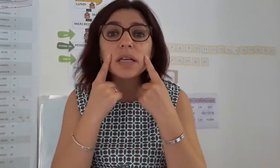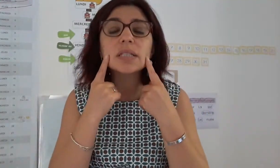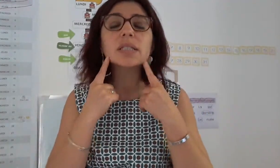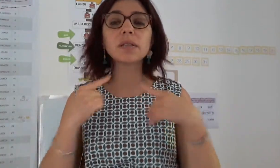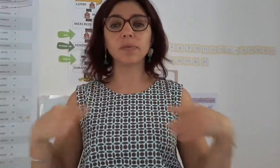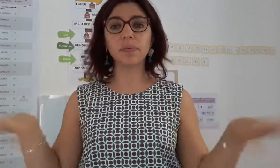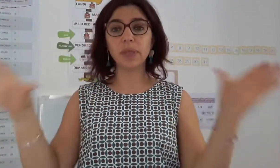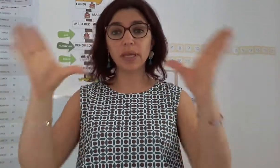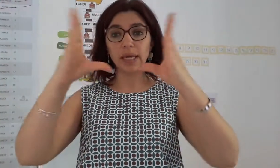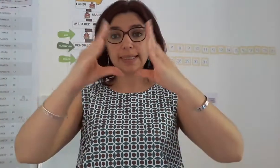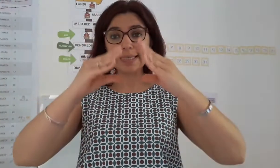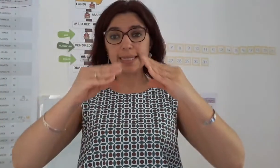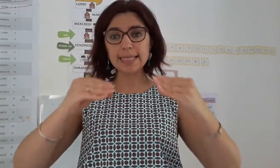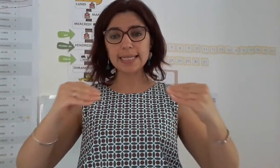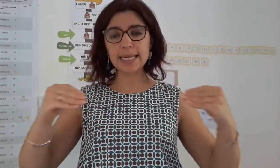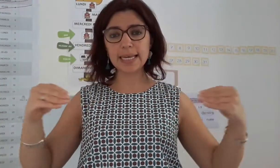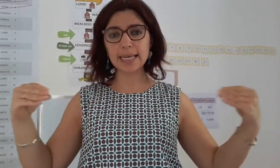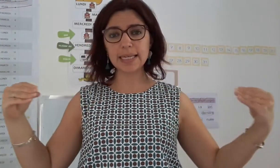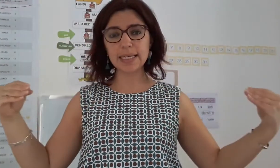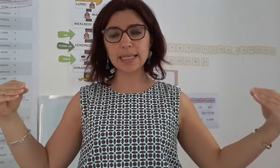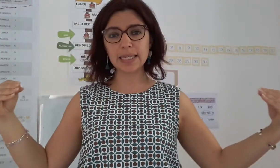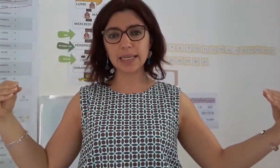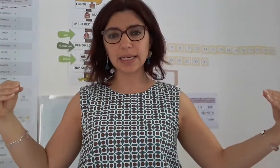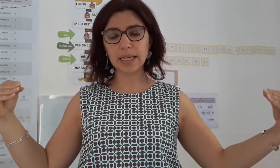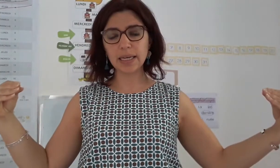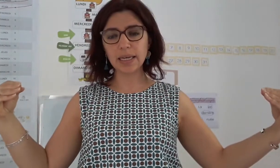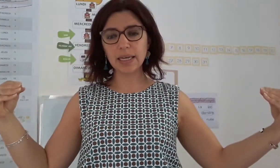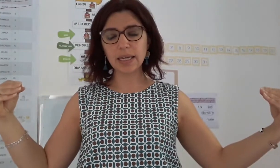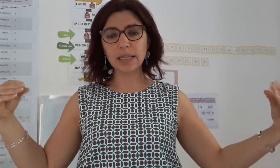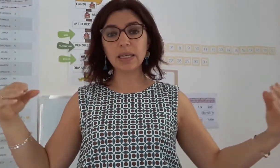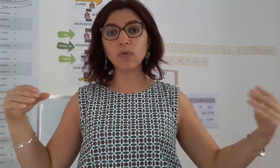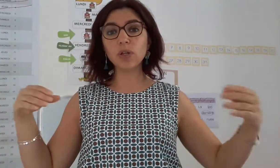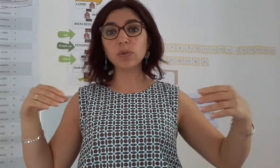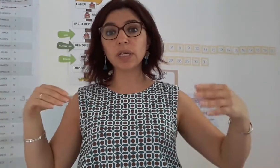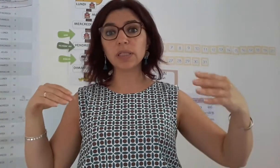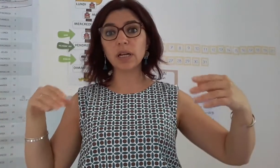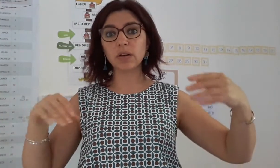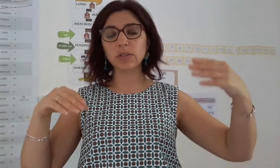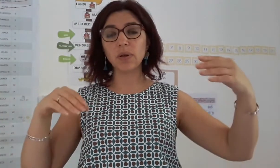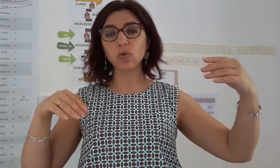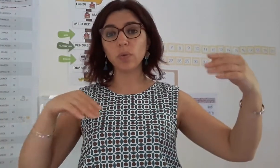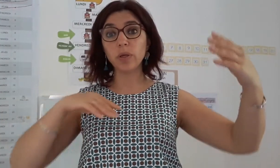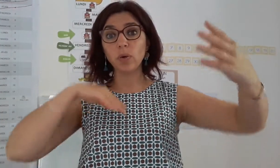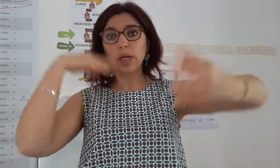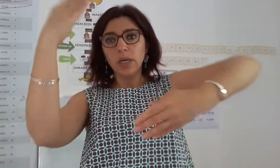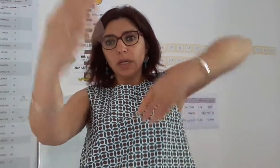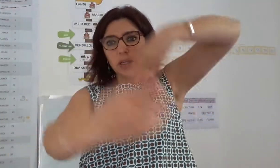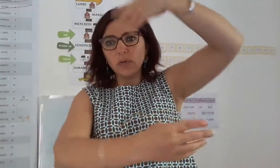tristesse, et sérénité, des fois tout s'accélère, alors ça fait un tourbillon, des fois